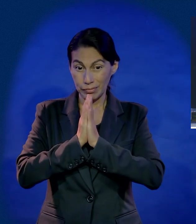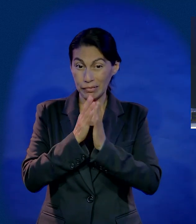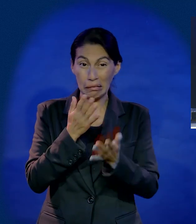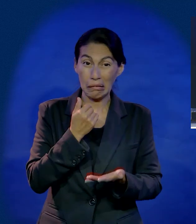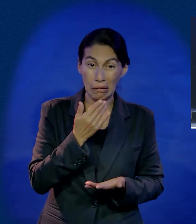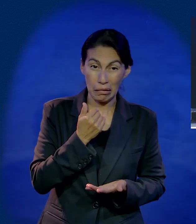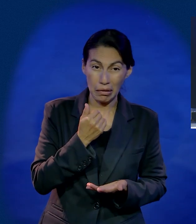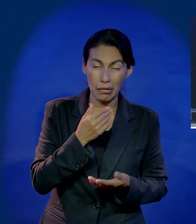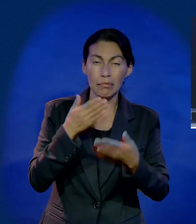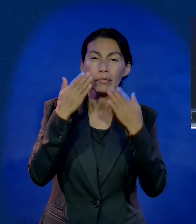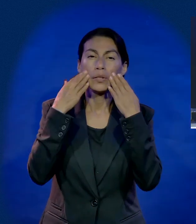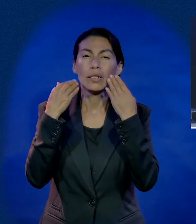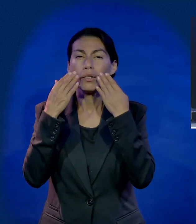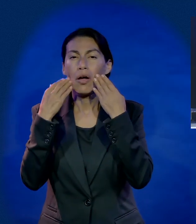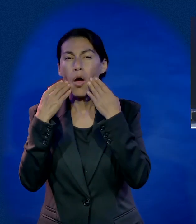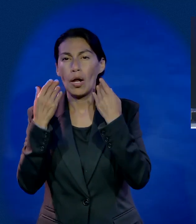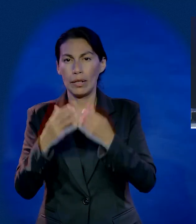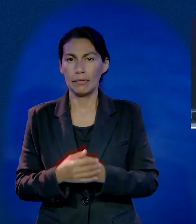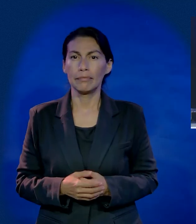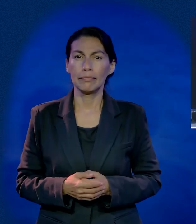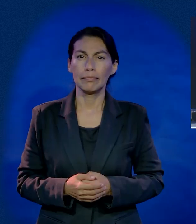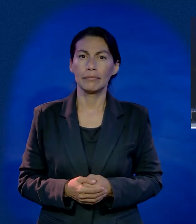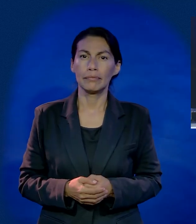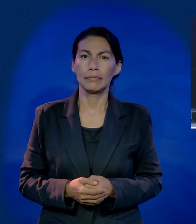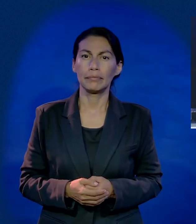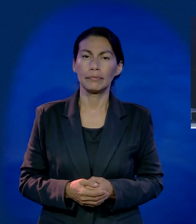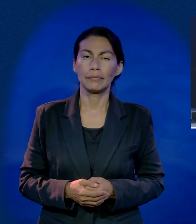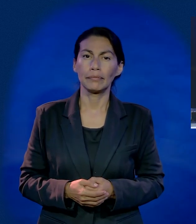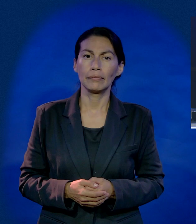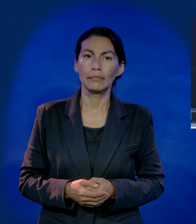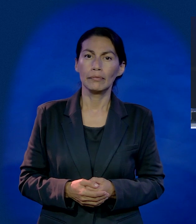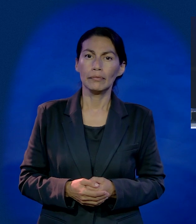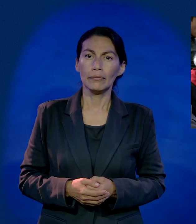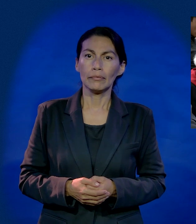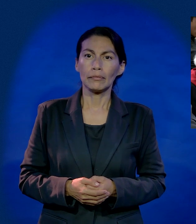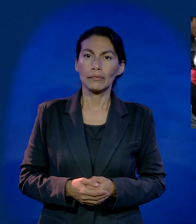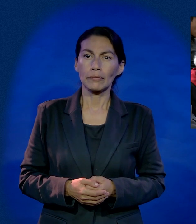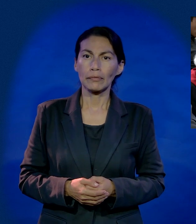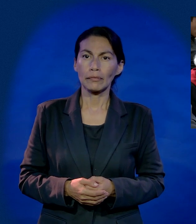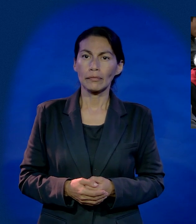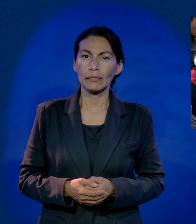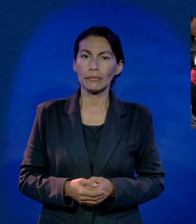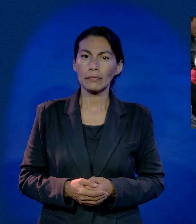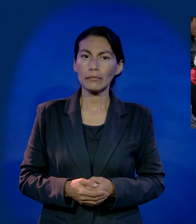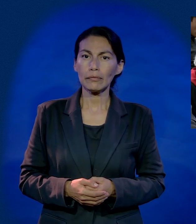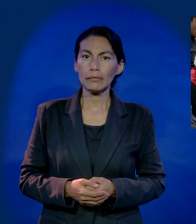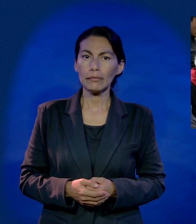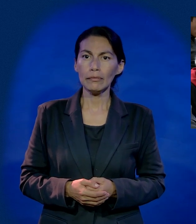Si lo tienen, dicen amén. Y si no lo tienen, misericordia. Y así nos vamos midiendo juntos.